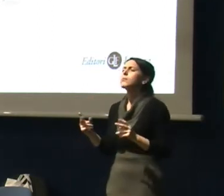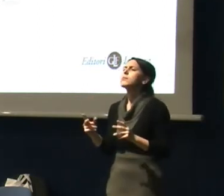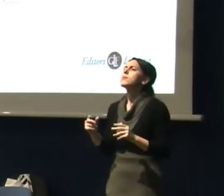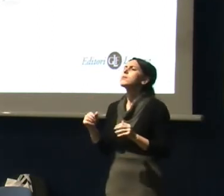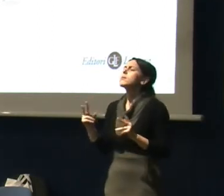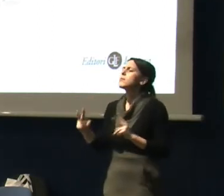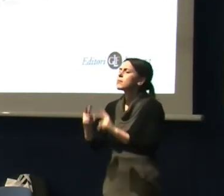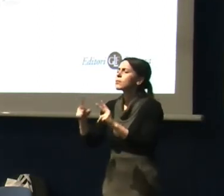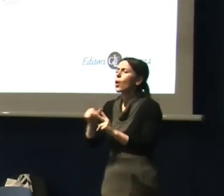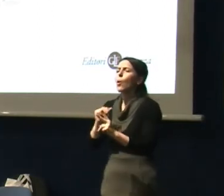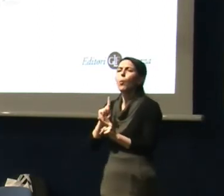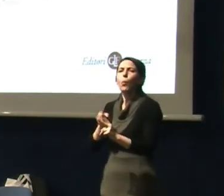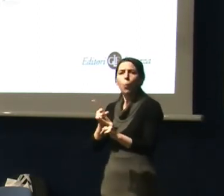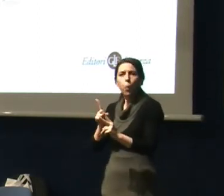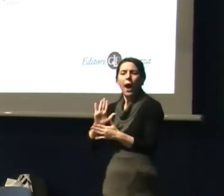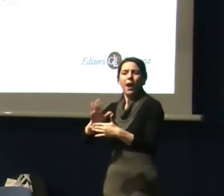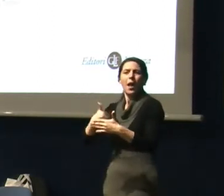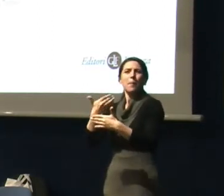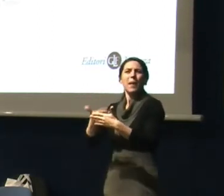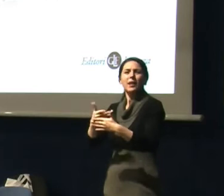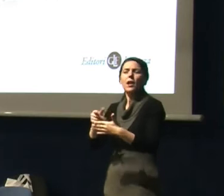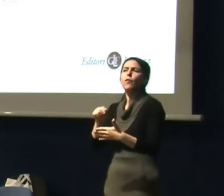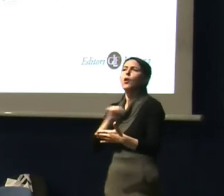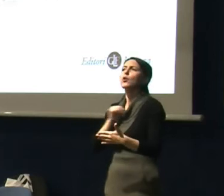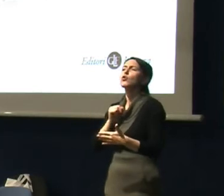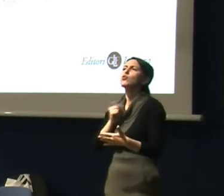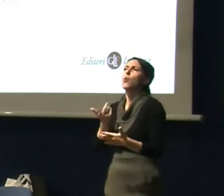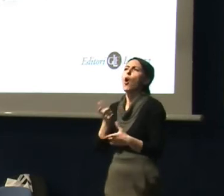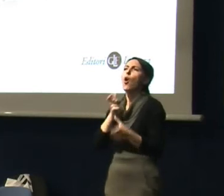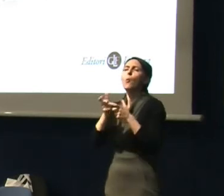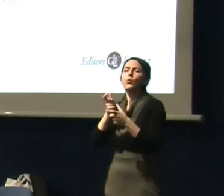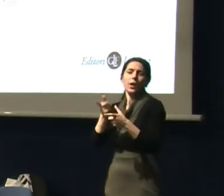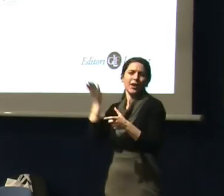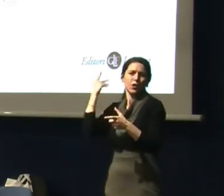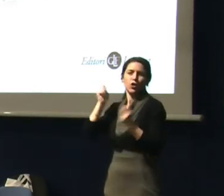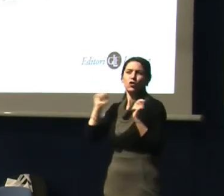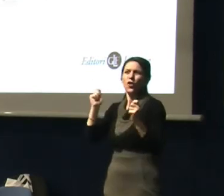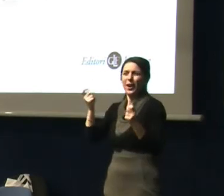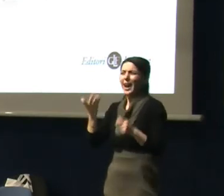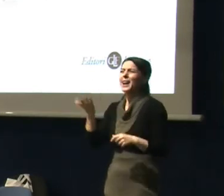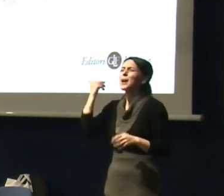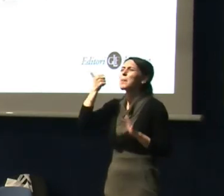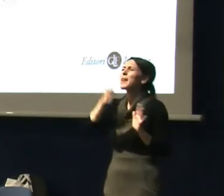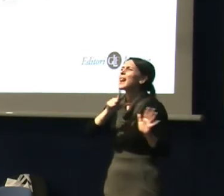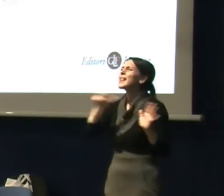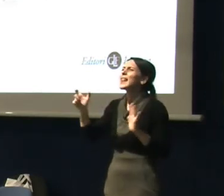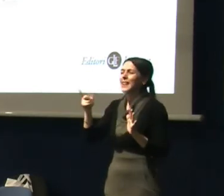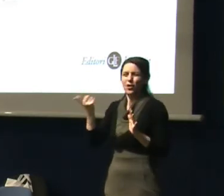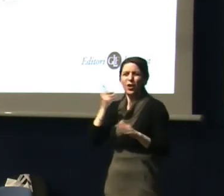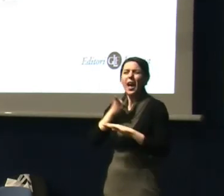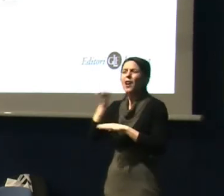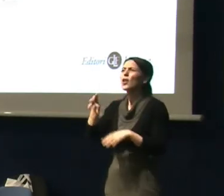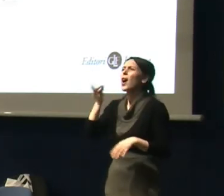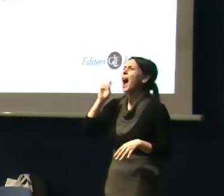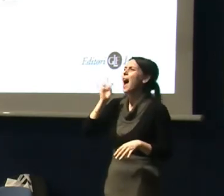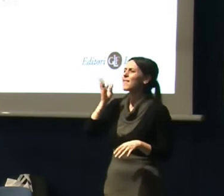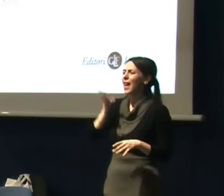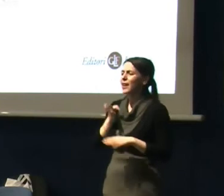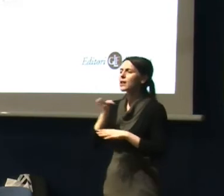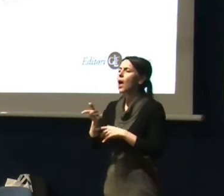comunicazione che erano i giornali le famose casette nel 1700 se andava in una caffetteria e ci si